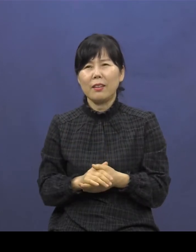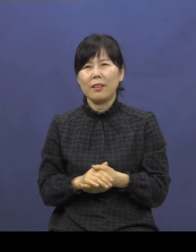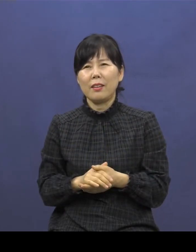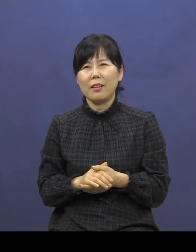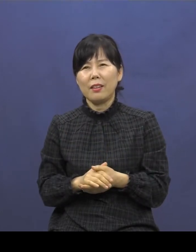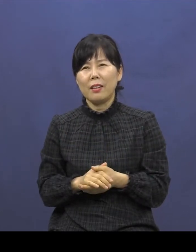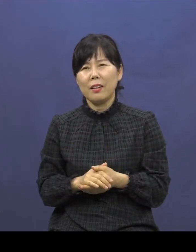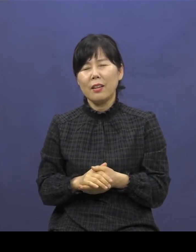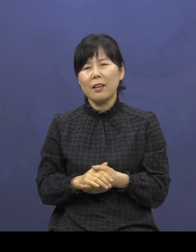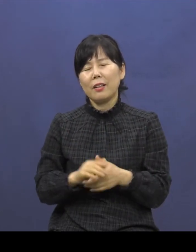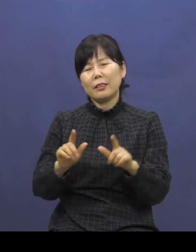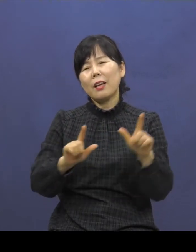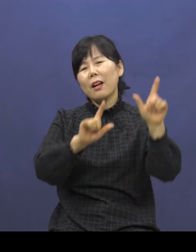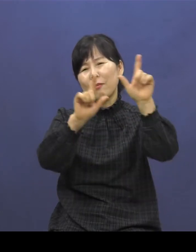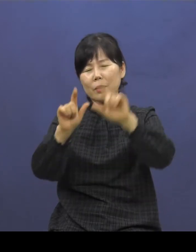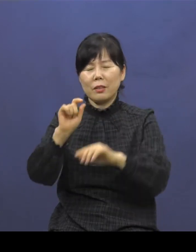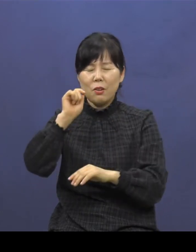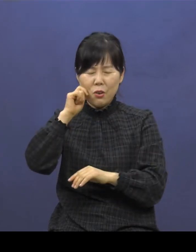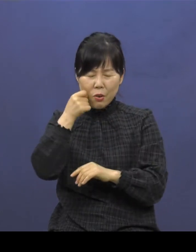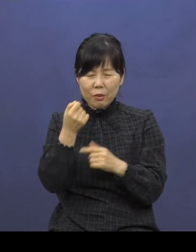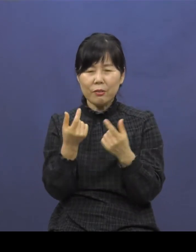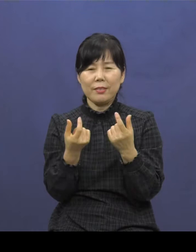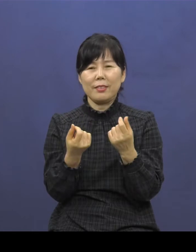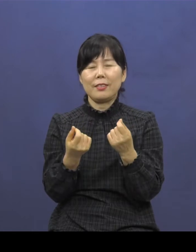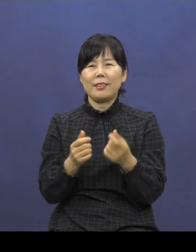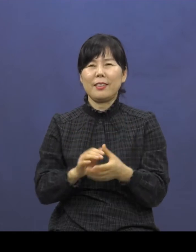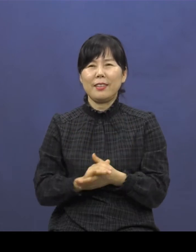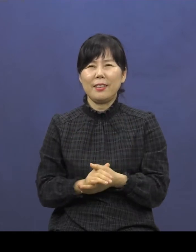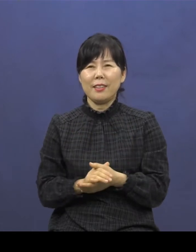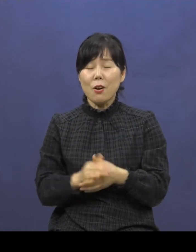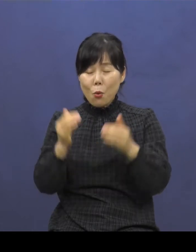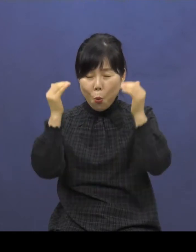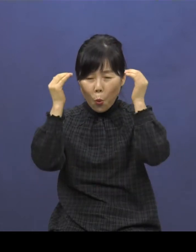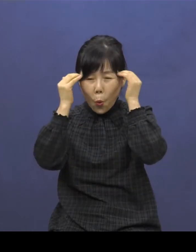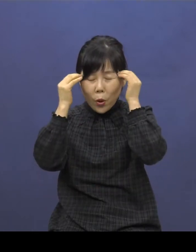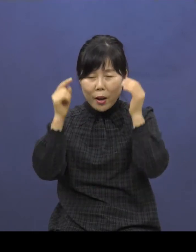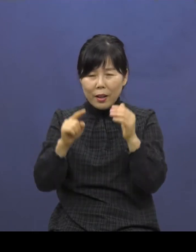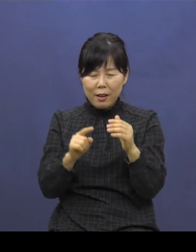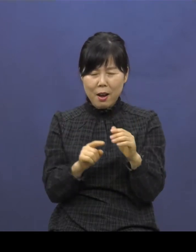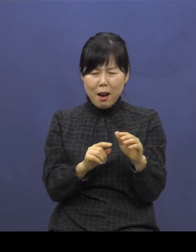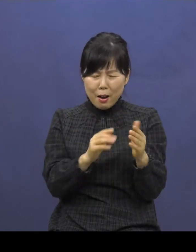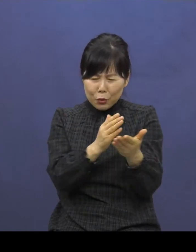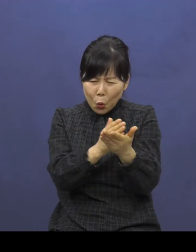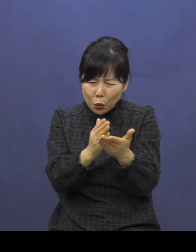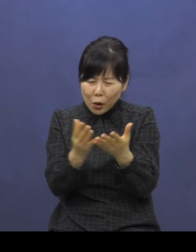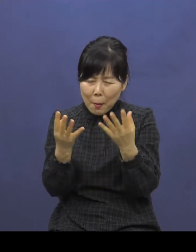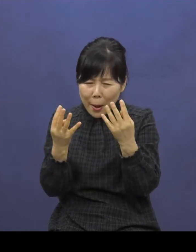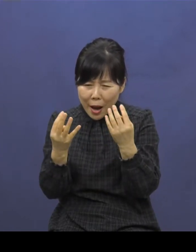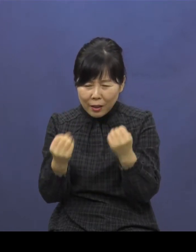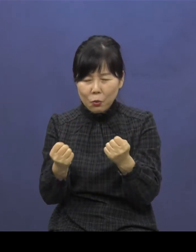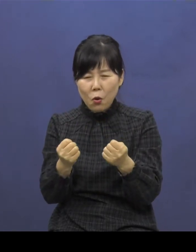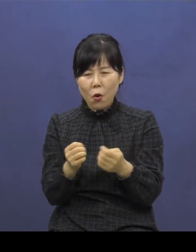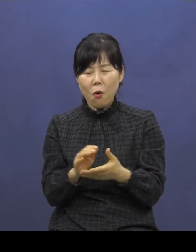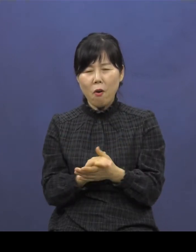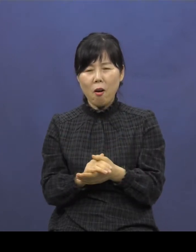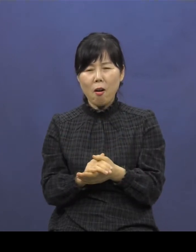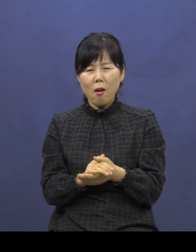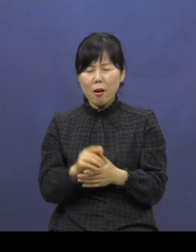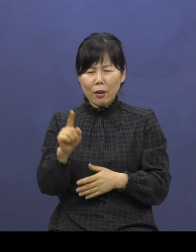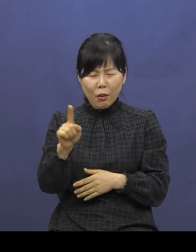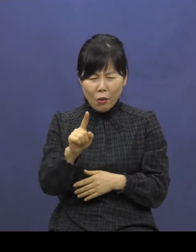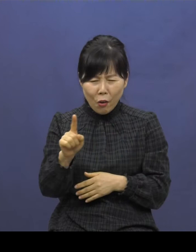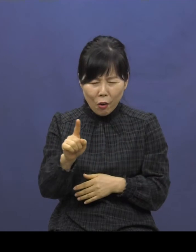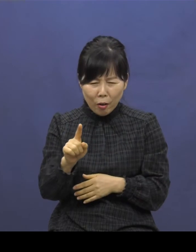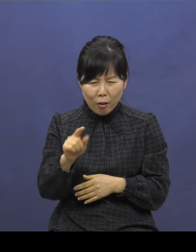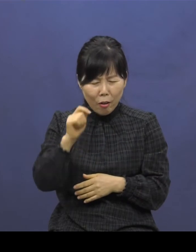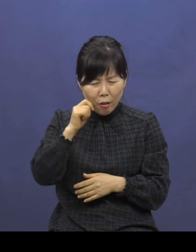말할 수밖에 없는 게 이게 우리 삶의 어려움이죠. 자, 그런데 이렇게 고난은 다양해 보이고, 이렇게 고난은 정말